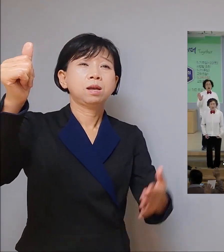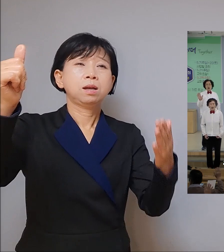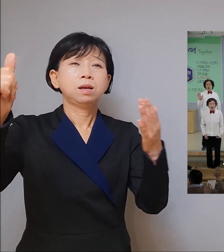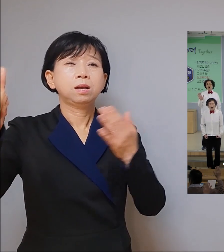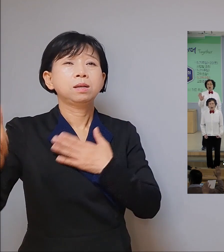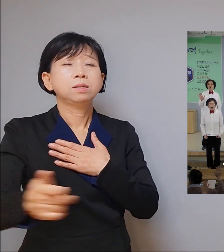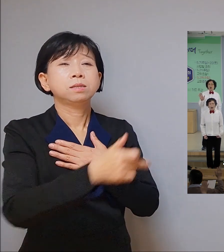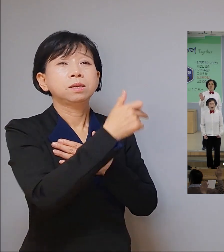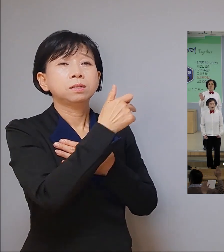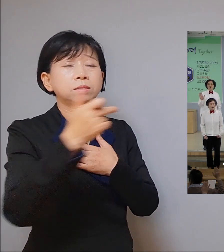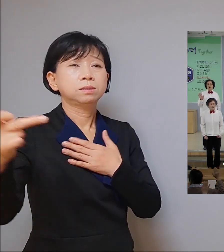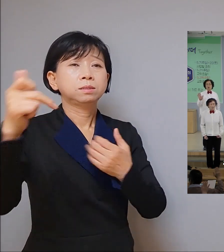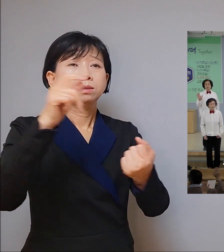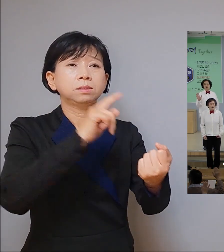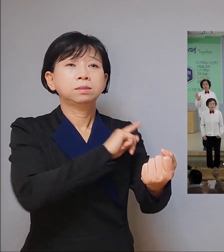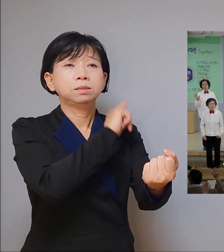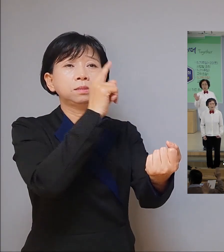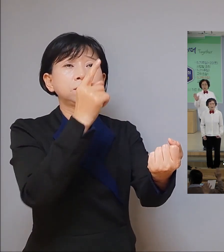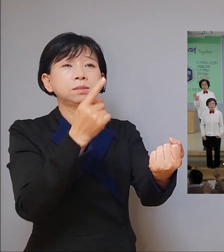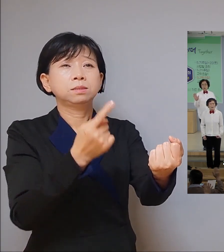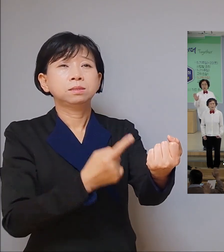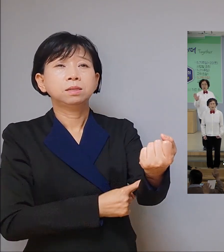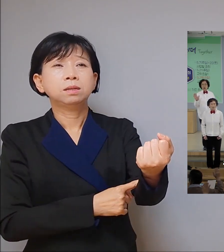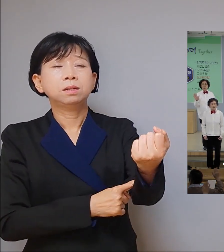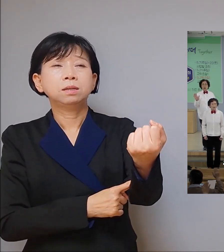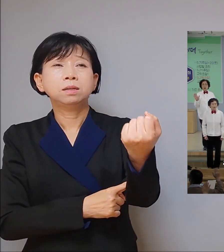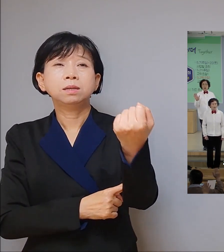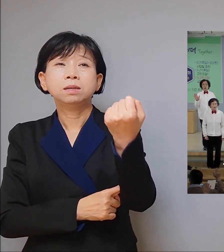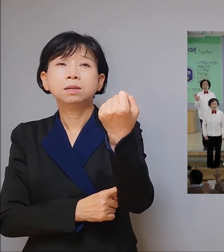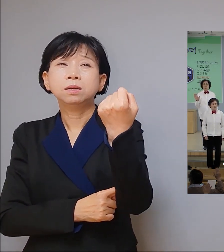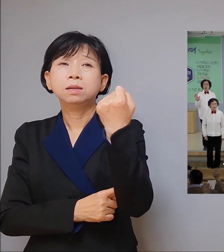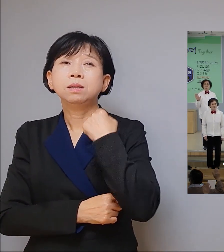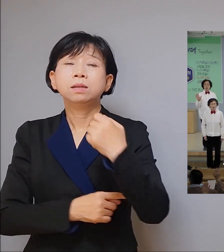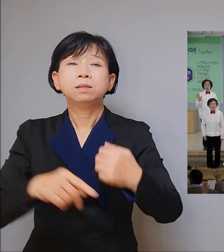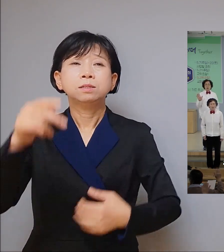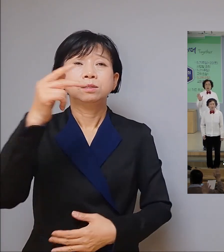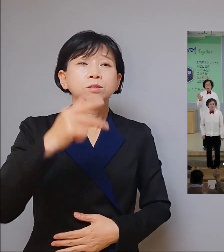주는 나의 큰 능력,